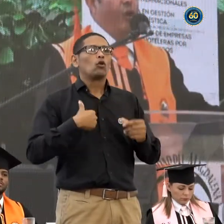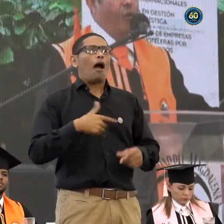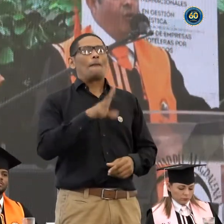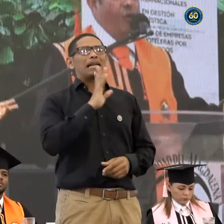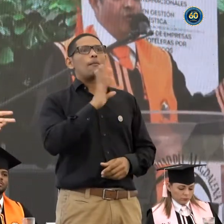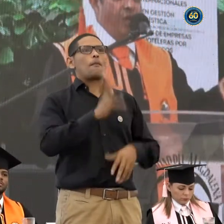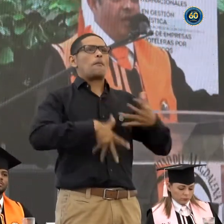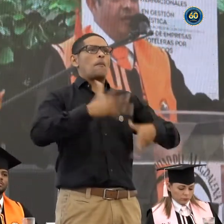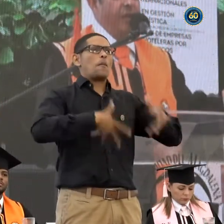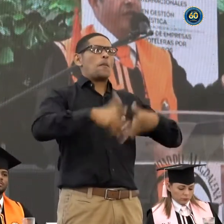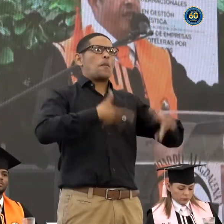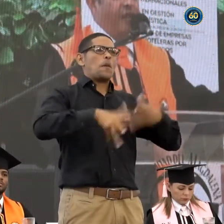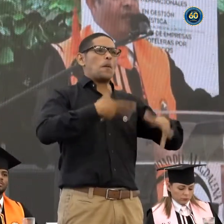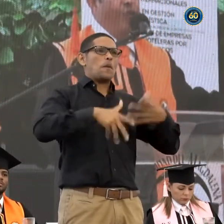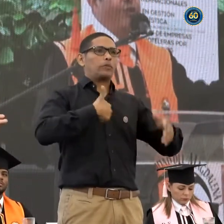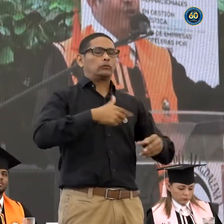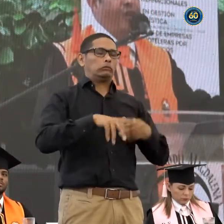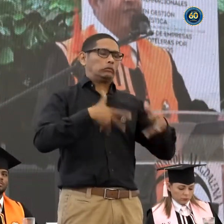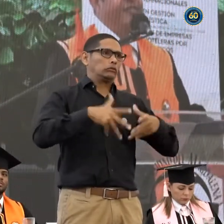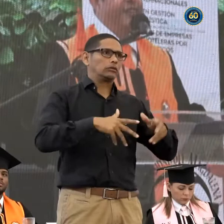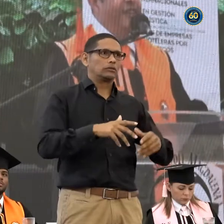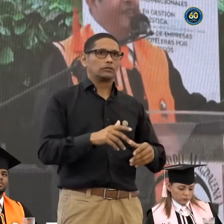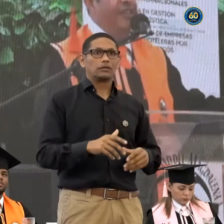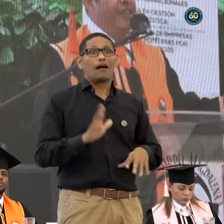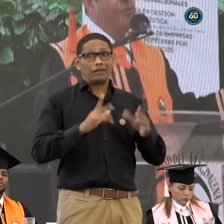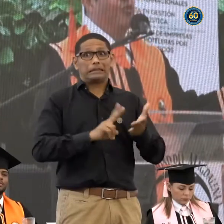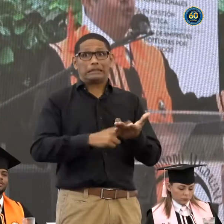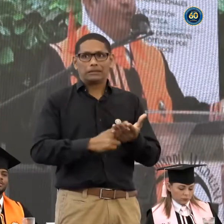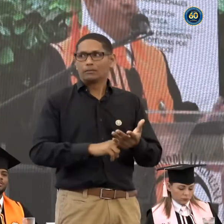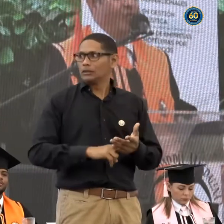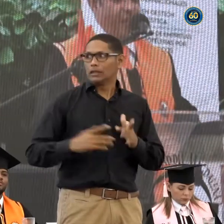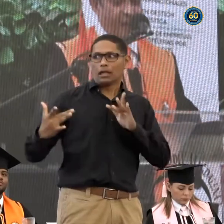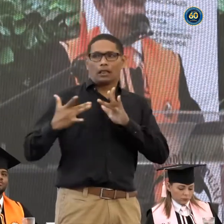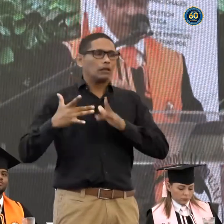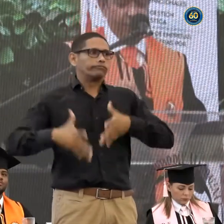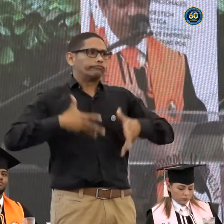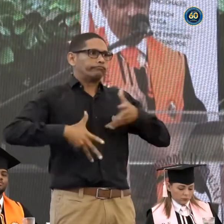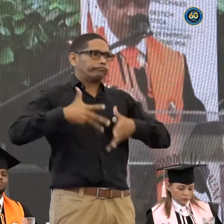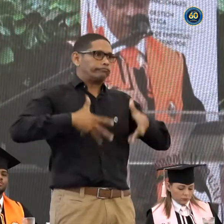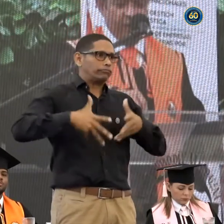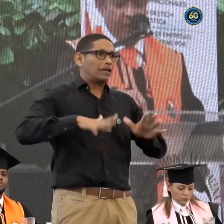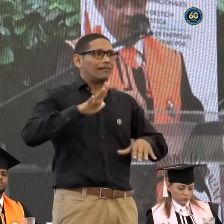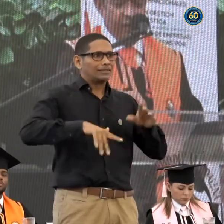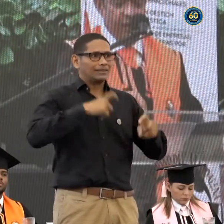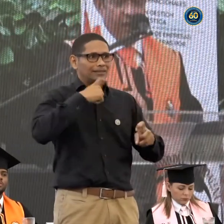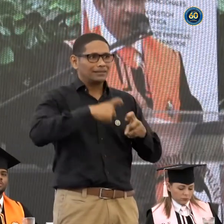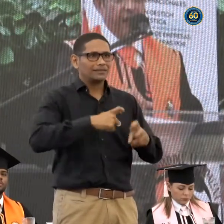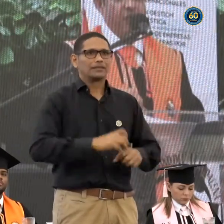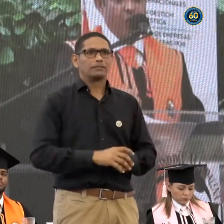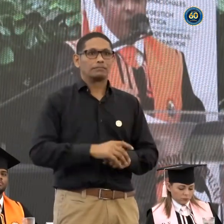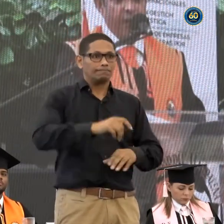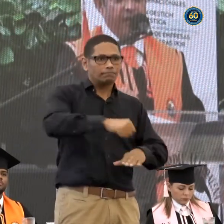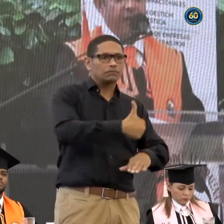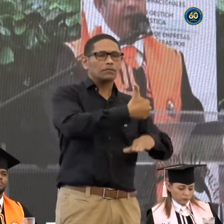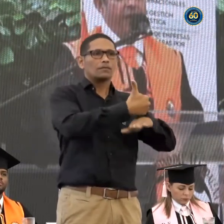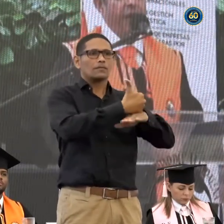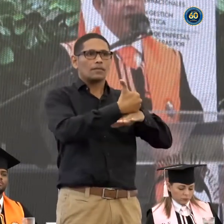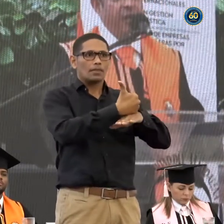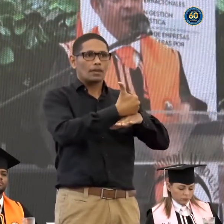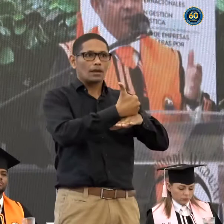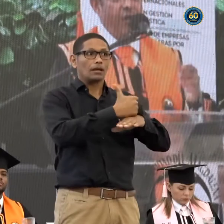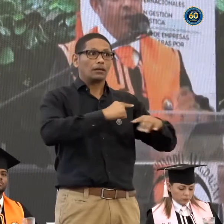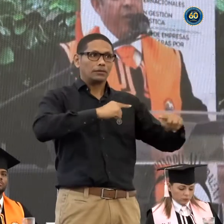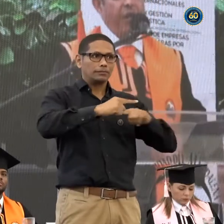2x 3x 4x y es muy duro seguir el ritmo a la dirección administrativa y yo quiero